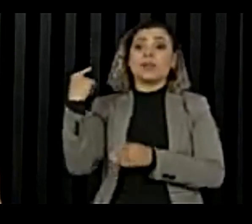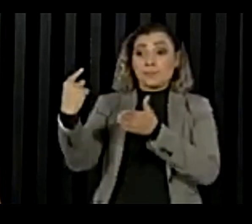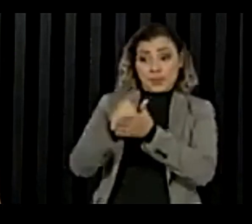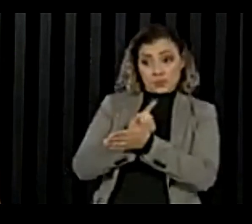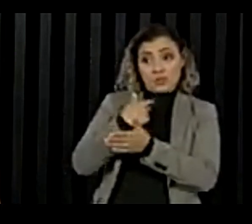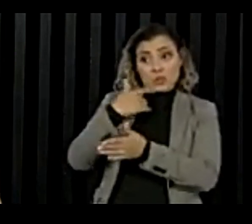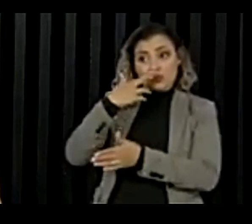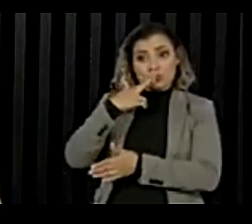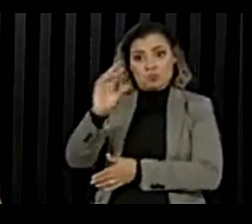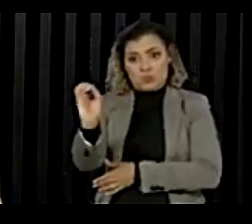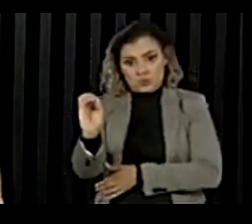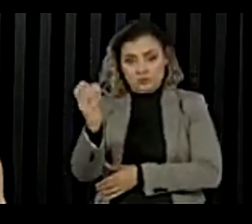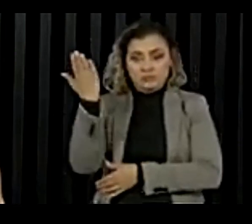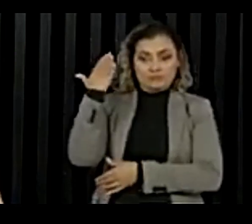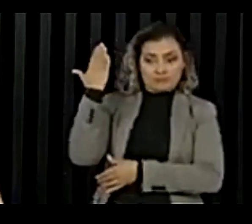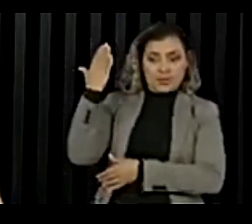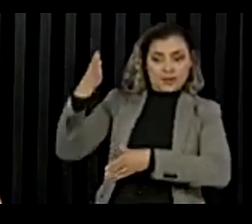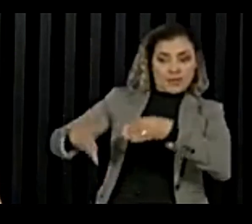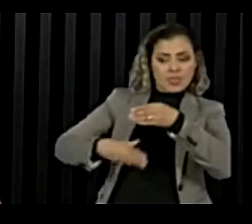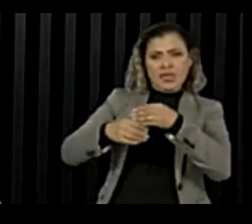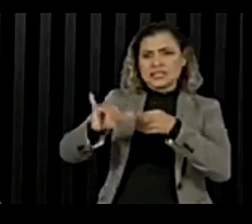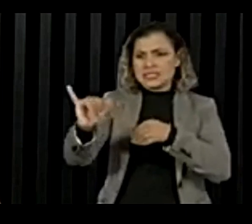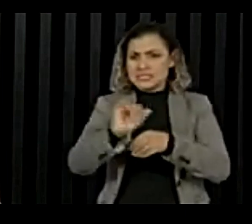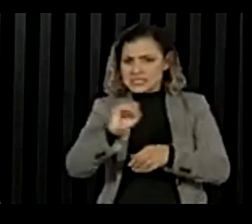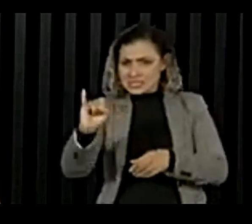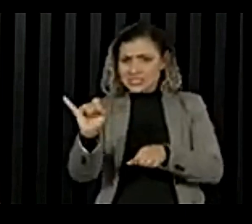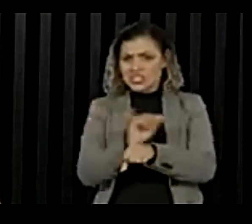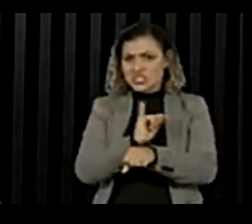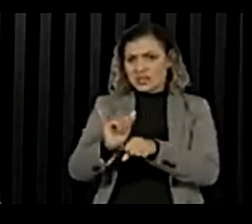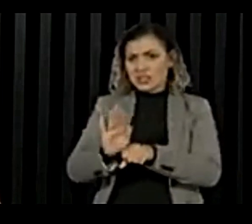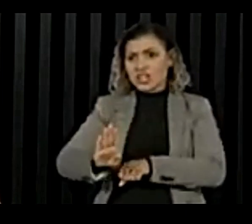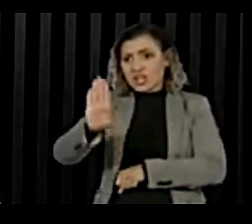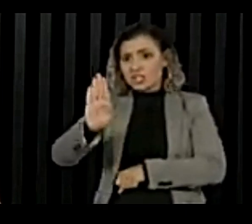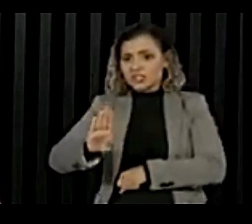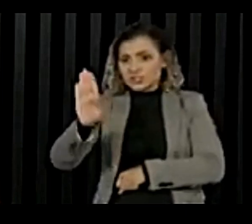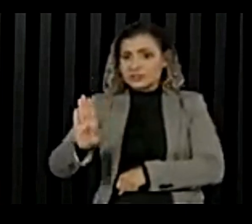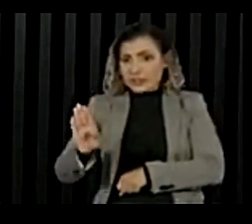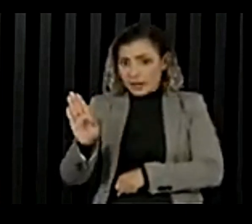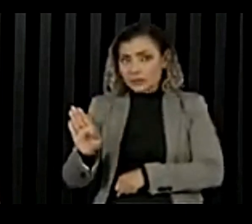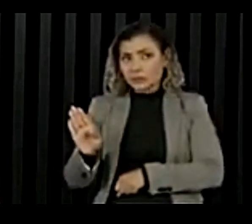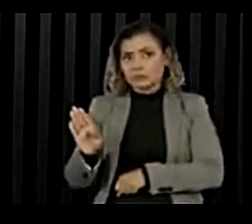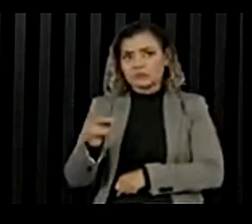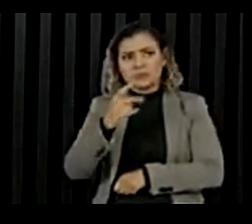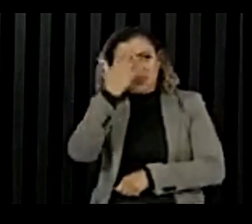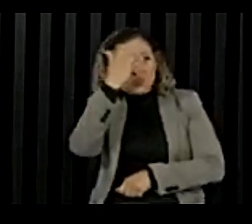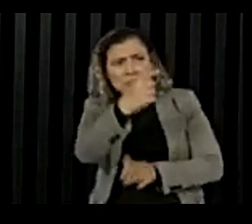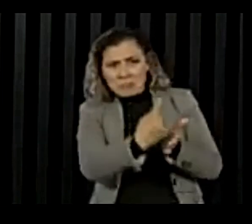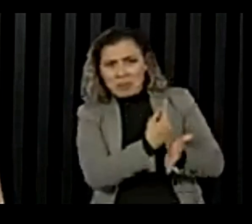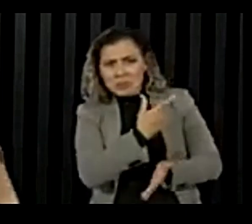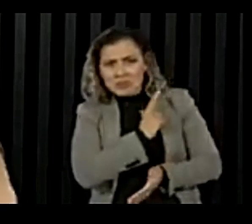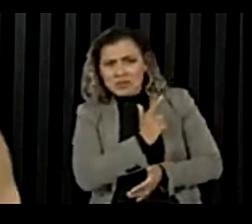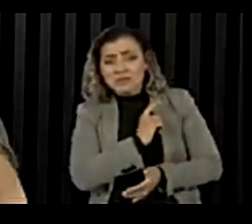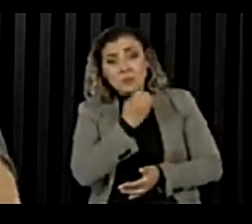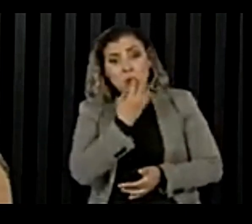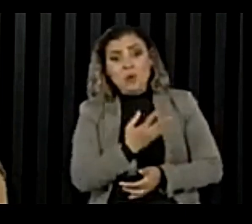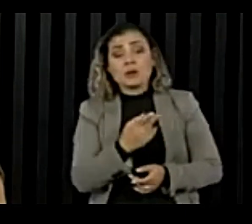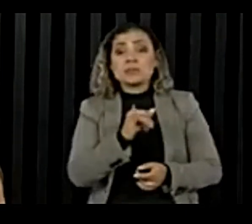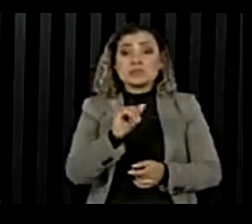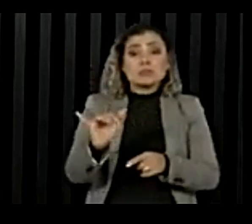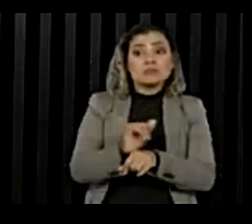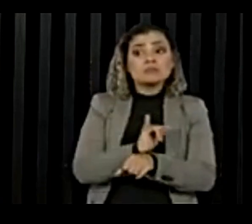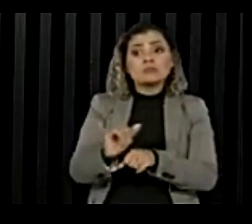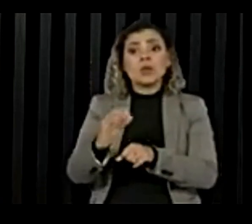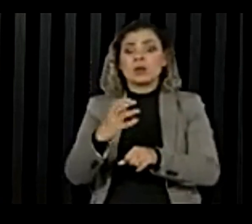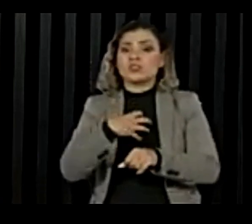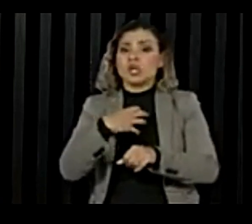que foi a respeito de uma possível estratégia de um candidato, eu não lembro quem foi que fez, mas foi uma pergunta muito boa, de uma possível estratégia de